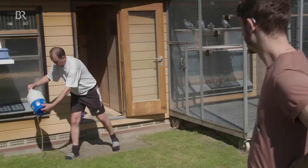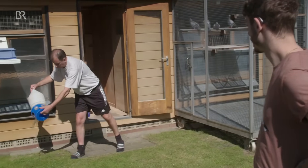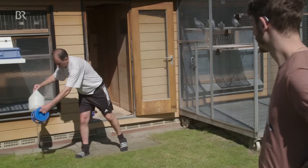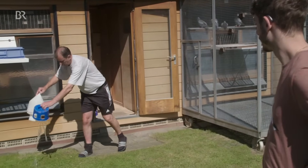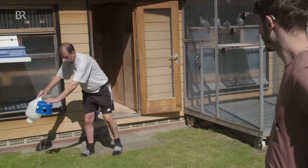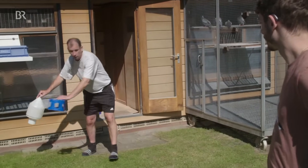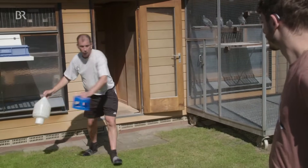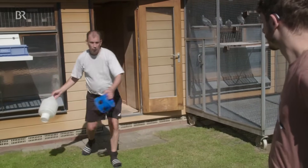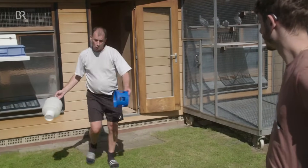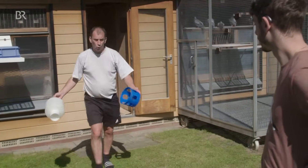Oh, naja.